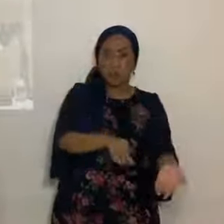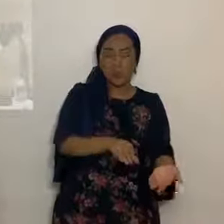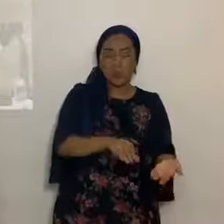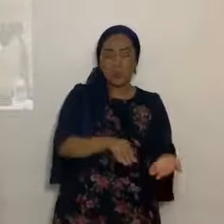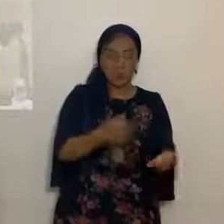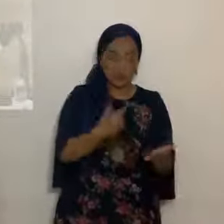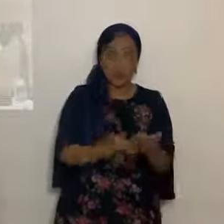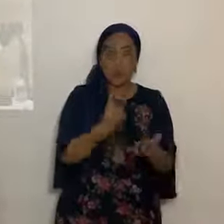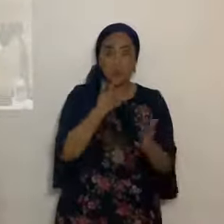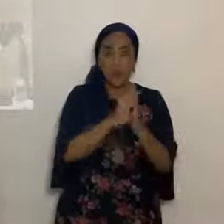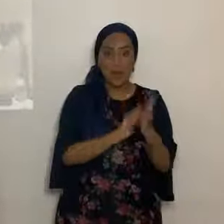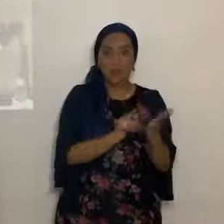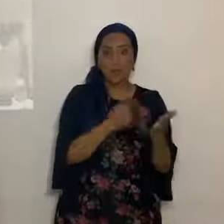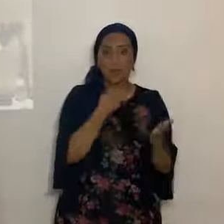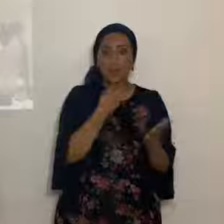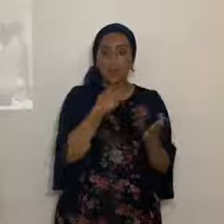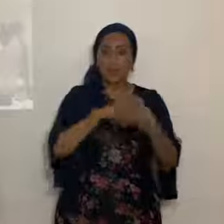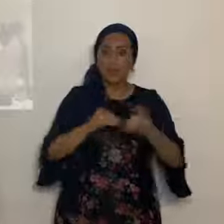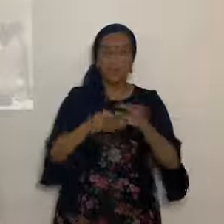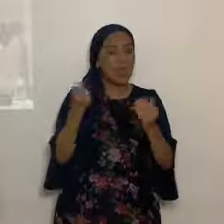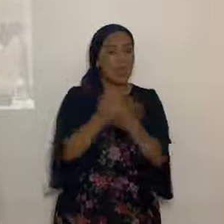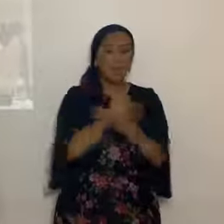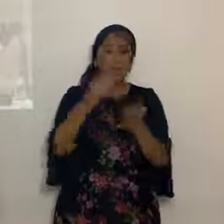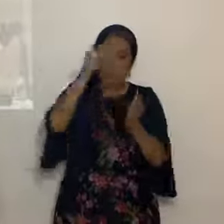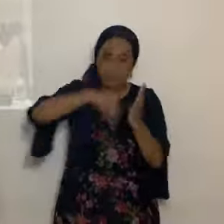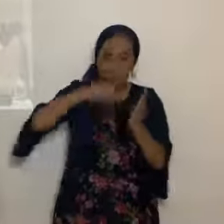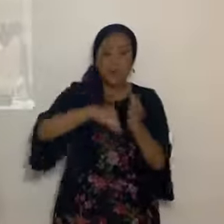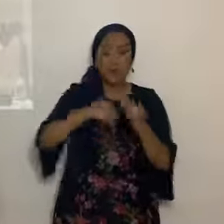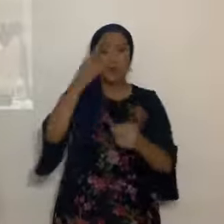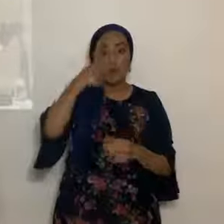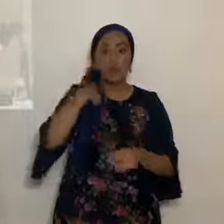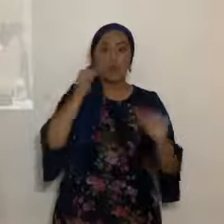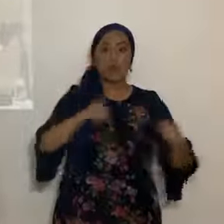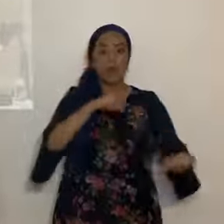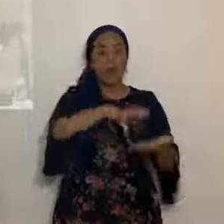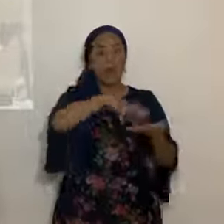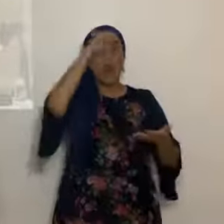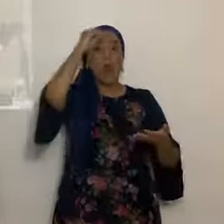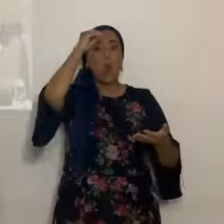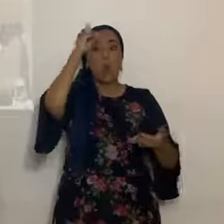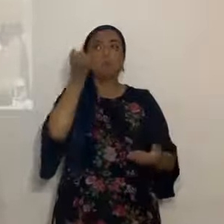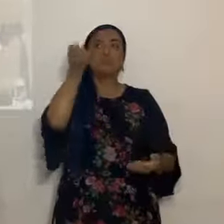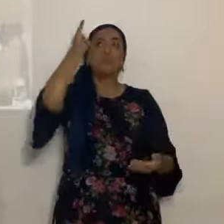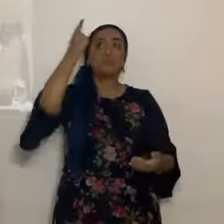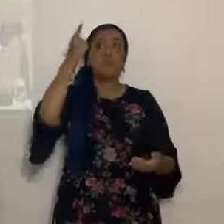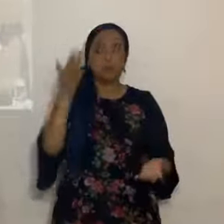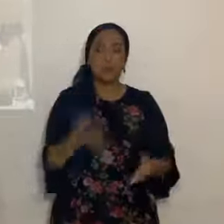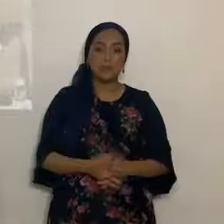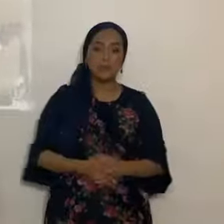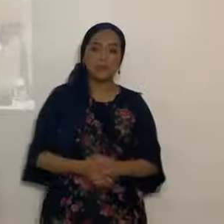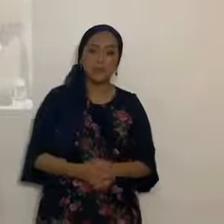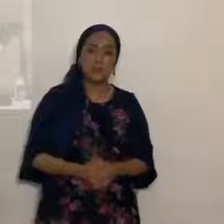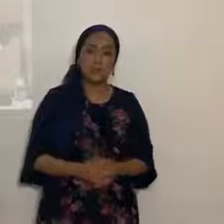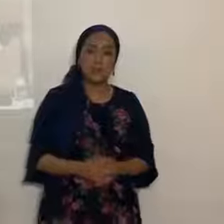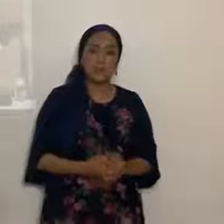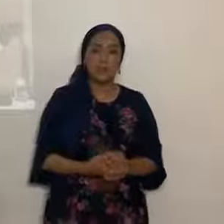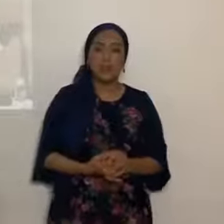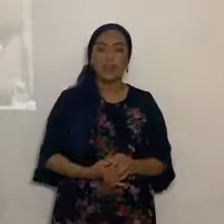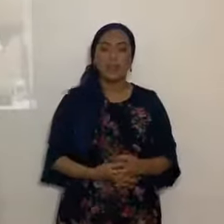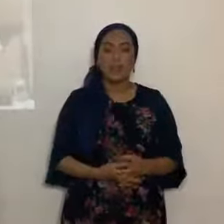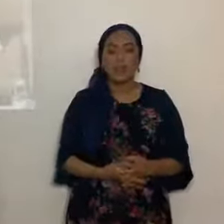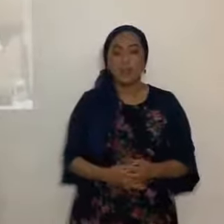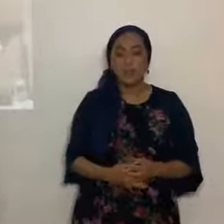morir. Dice aquí la Biblia. Todo está escrito con un fin. Porque toda escritura es inspirada por el Ruach HaKodesh. Entonces,